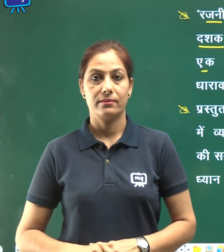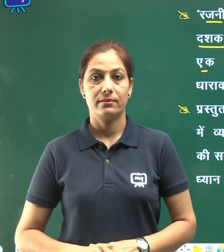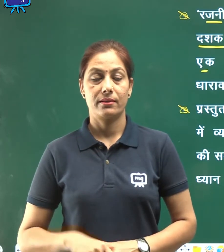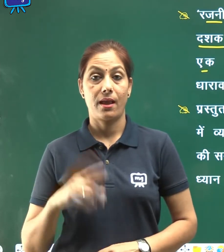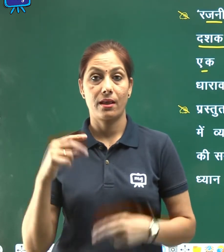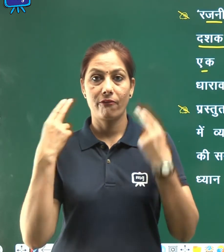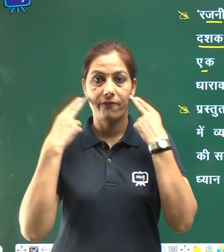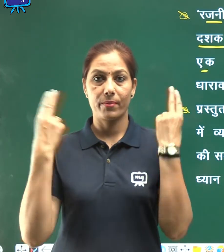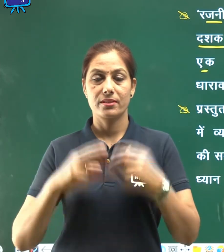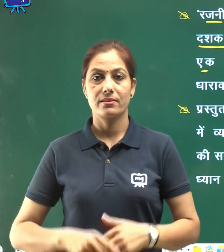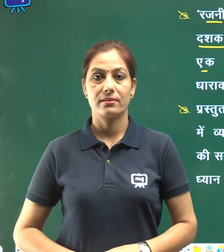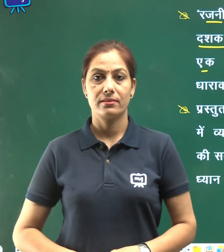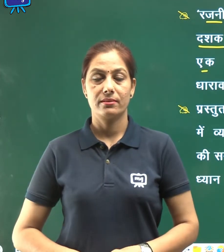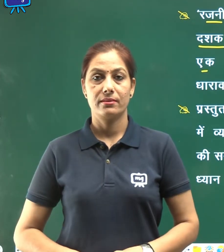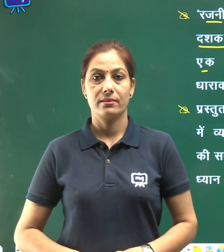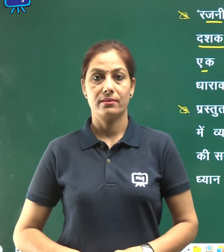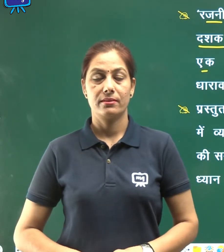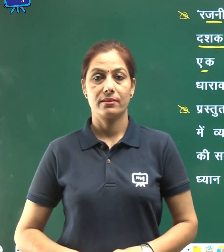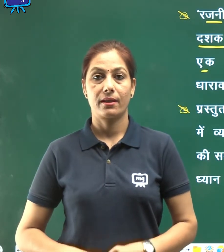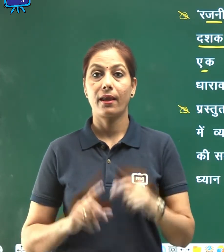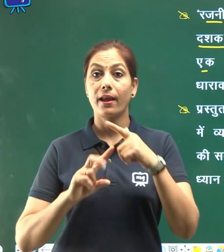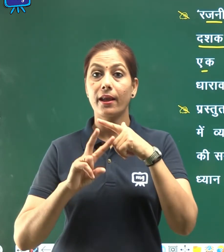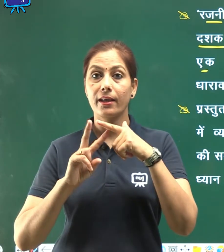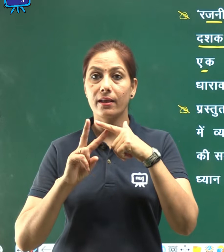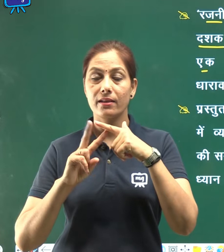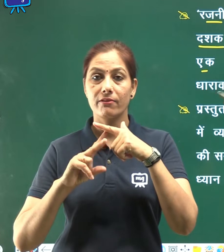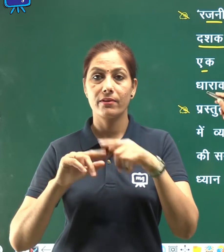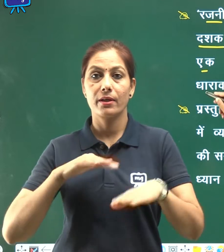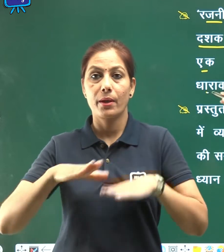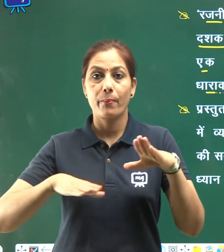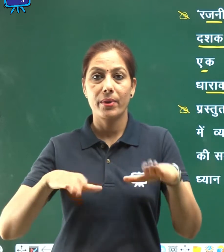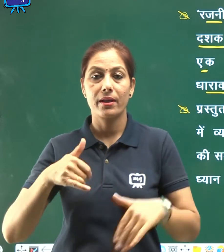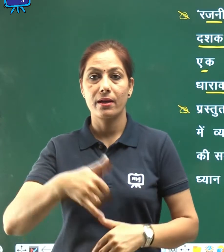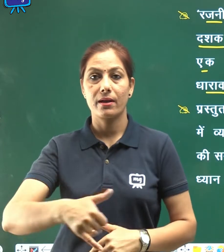एक प्रसिद्ध टीवी धारावाहिक रहा है।